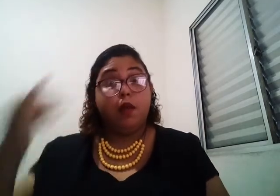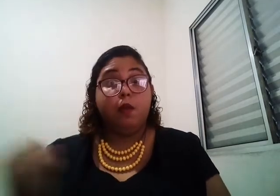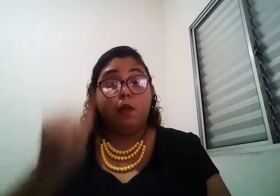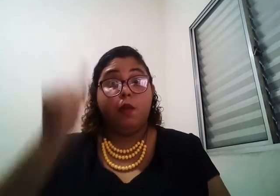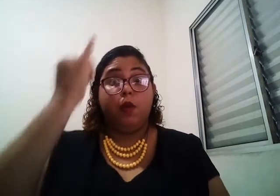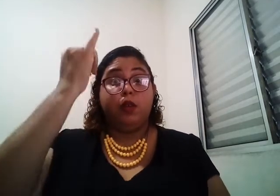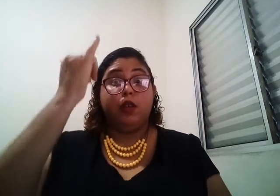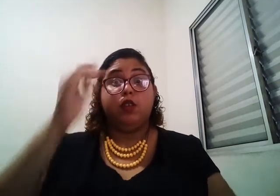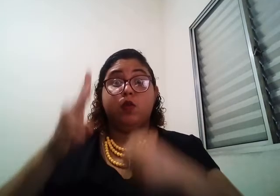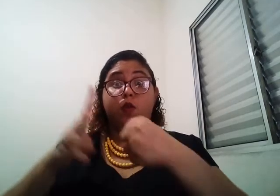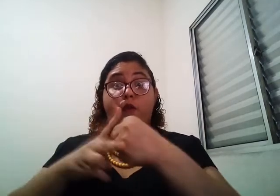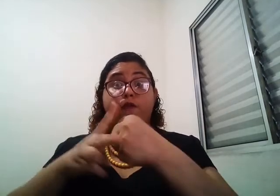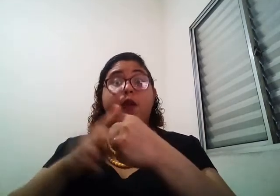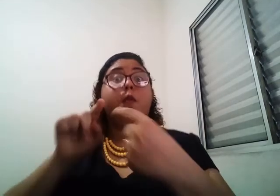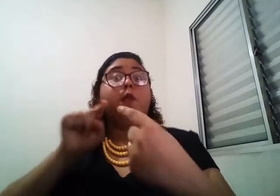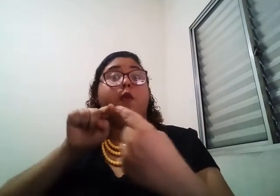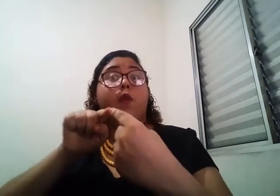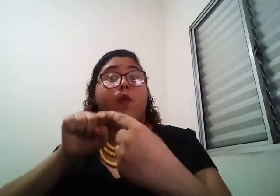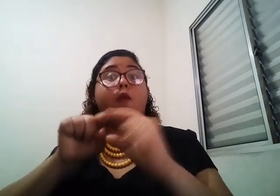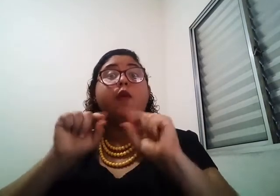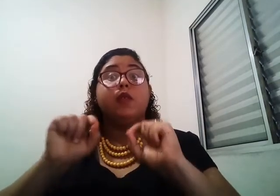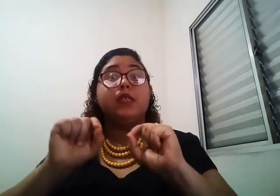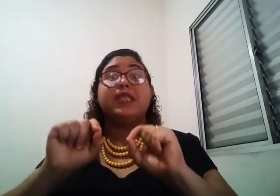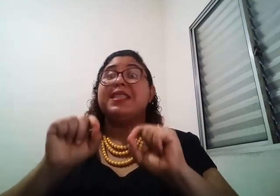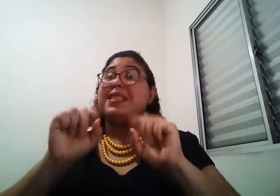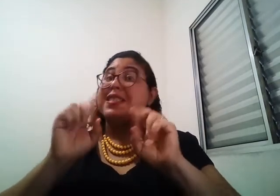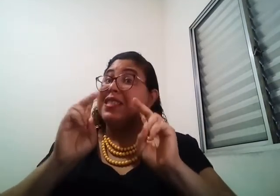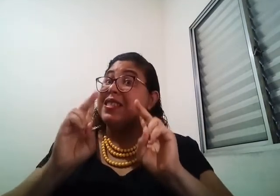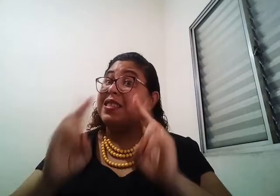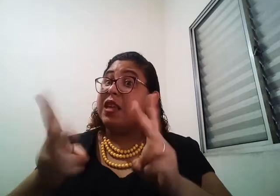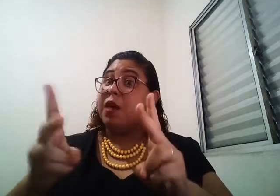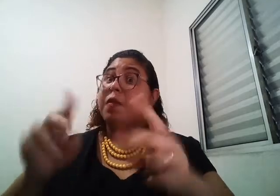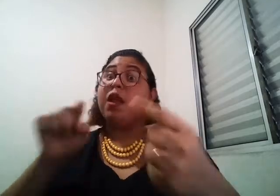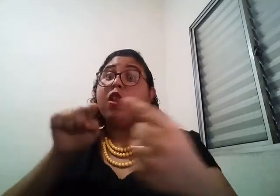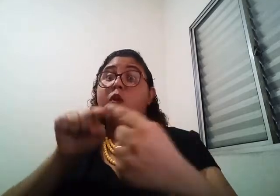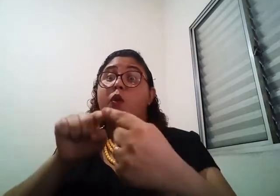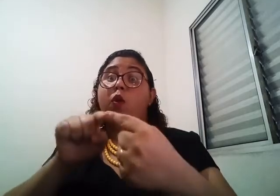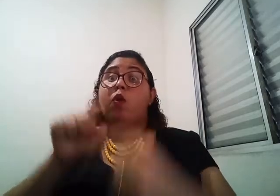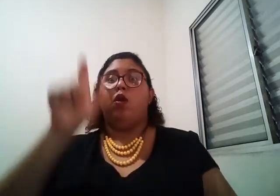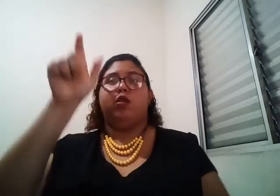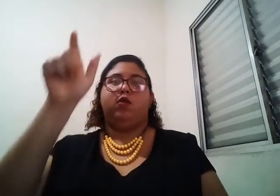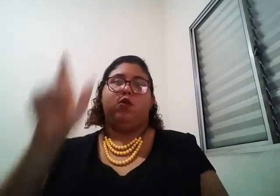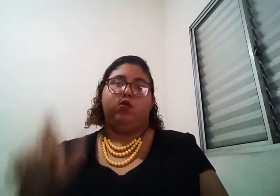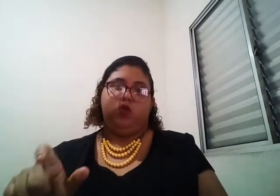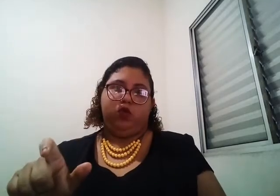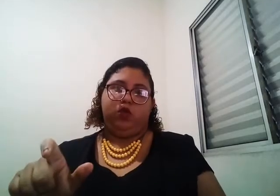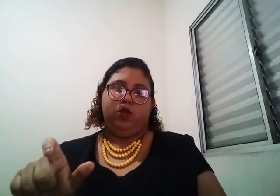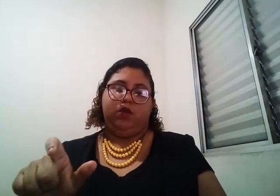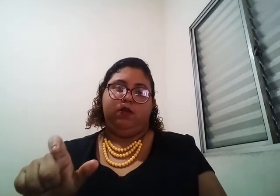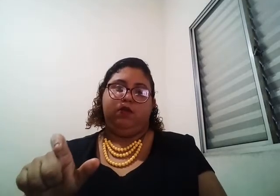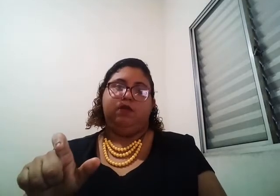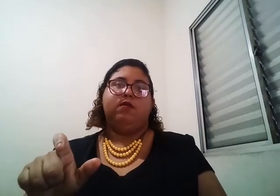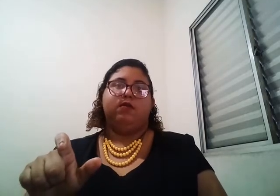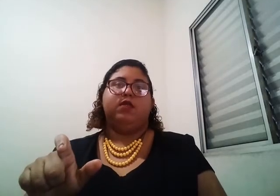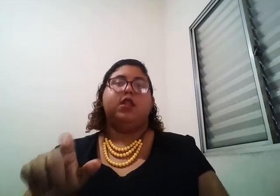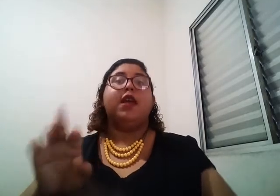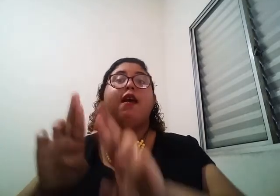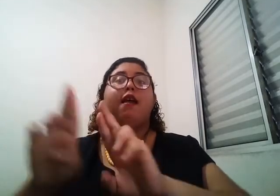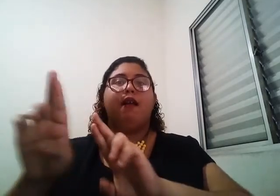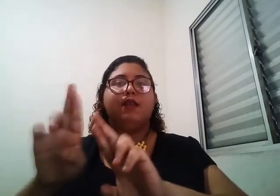importante salientar que nos verbos direcionais com concordância sempre